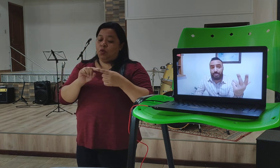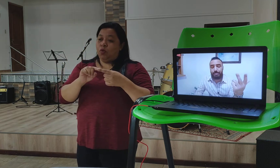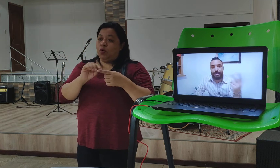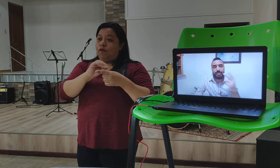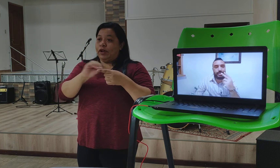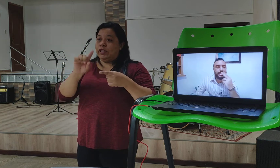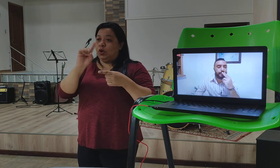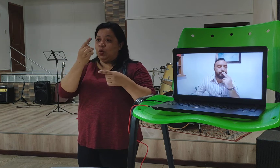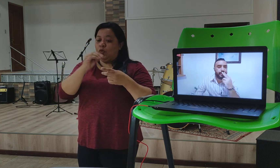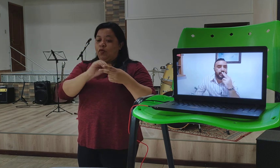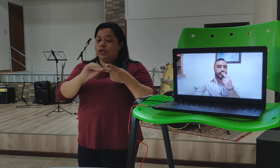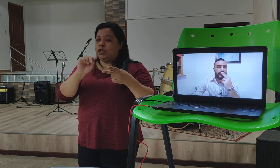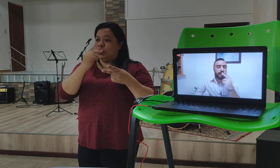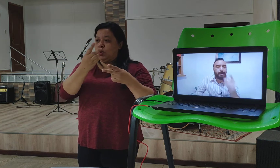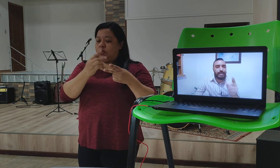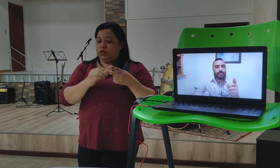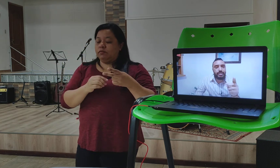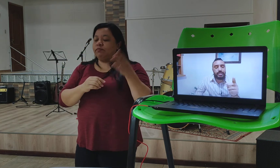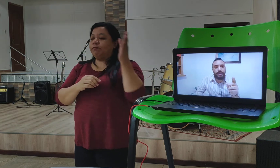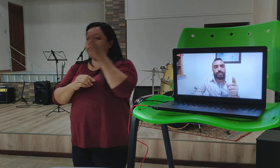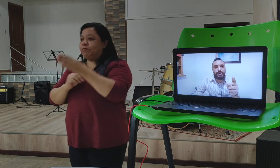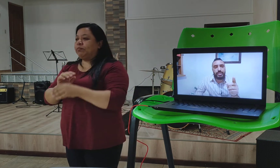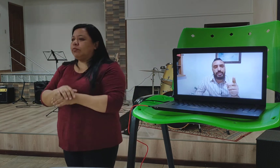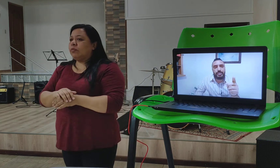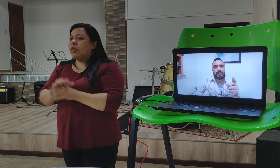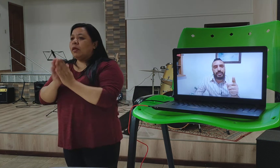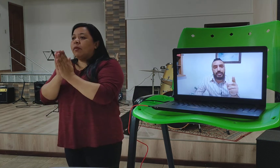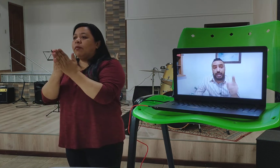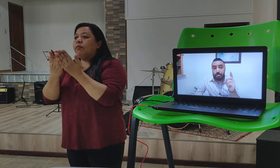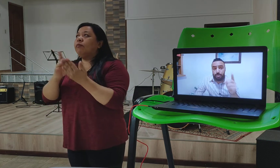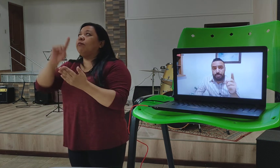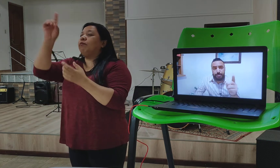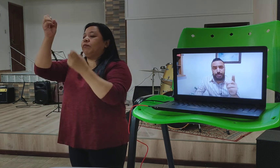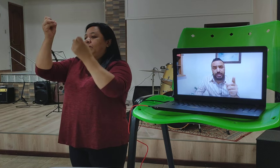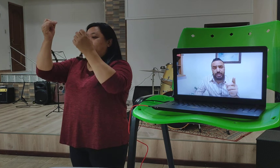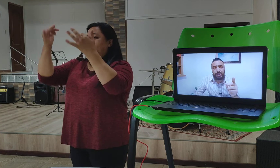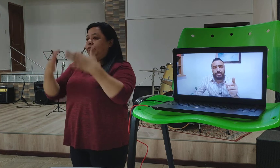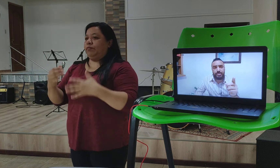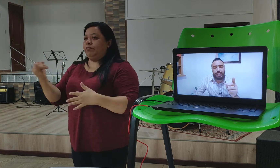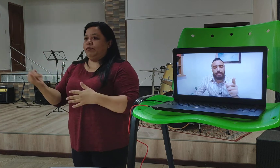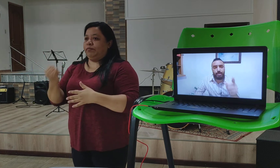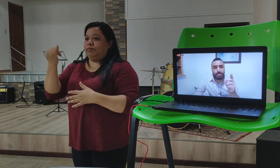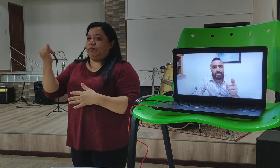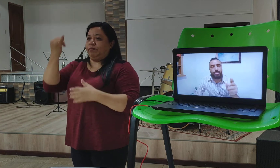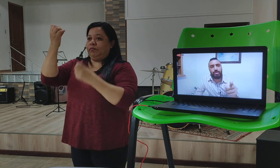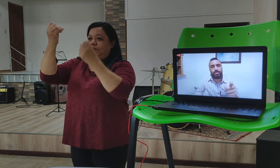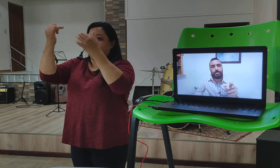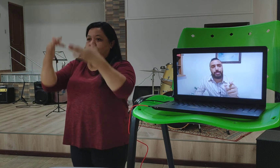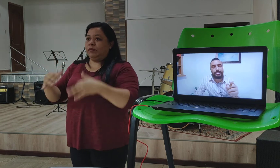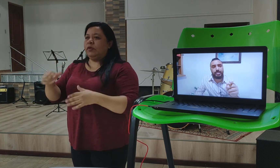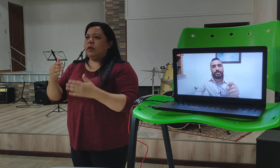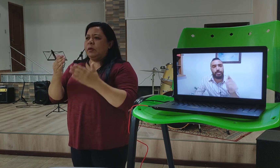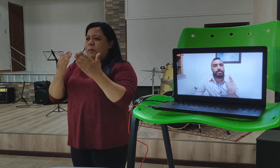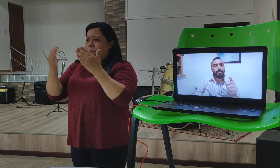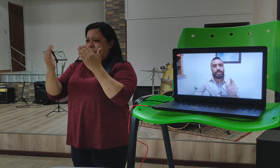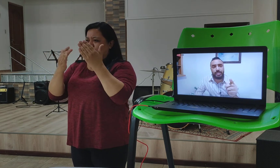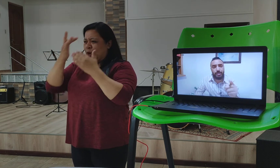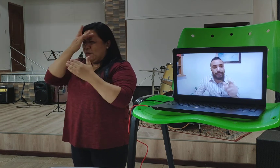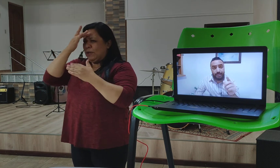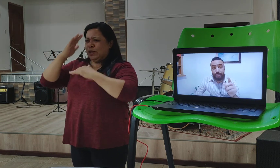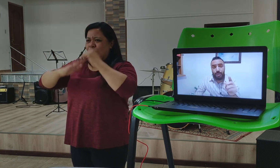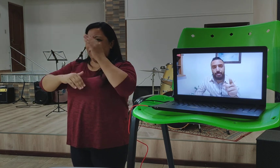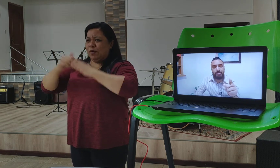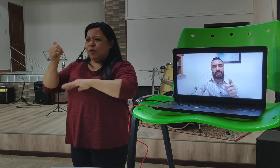e uma segunda parte da oração. A palavra de Deus diz, tá? É muito importante isso, tá? Para os psicólogos de plantão é muito